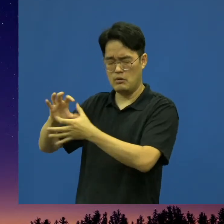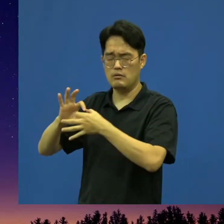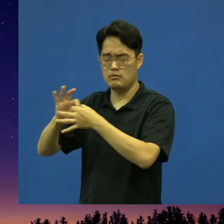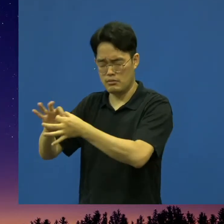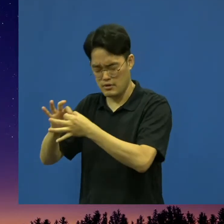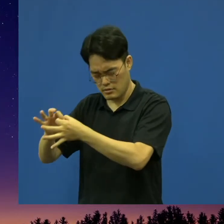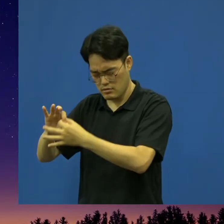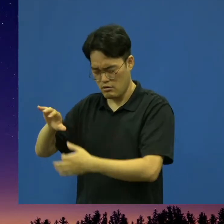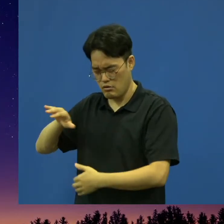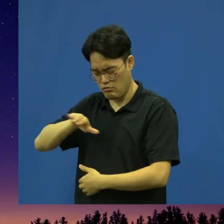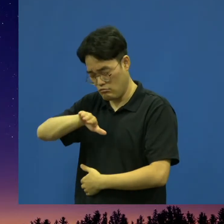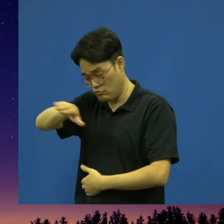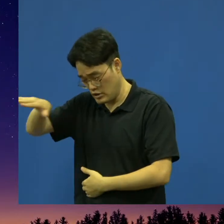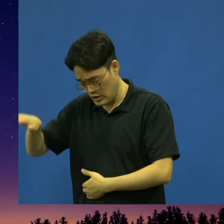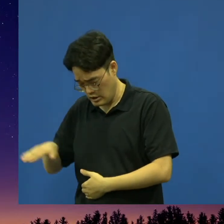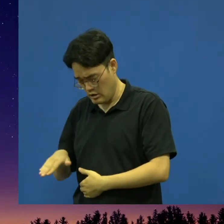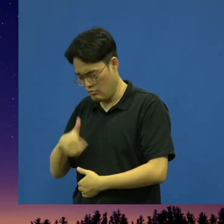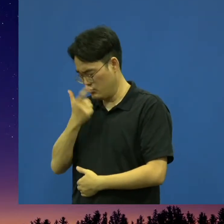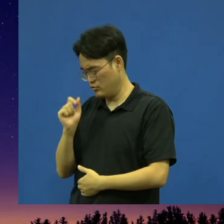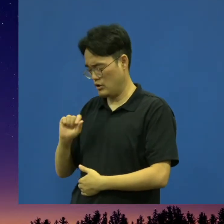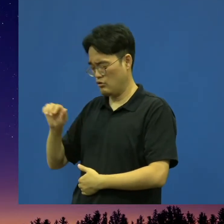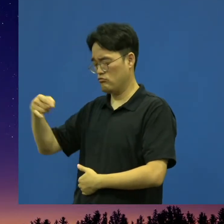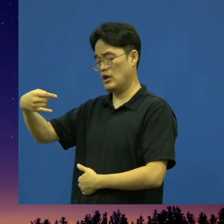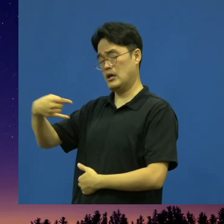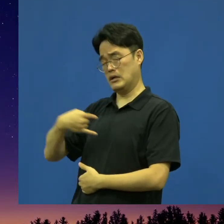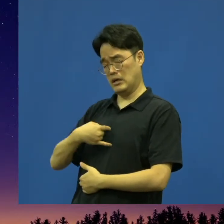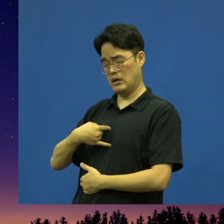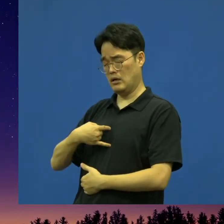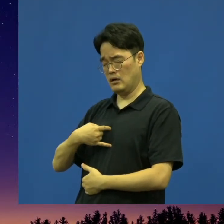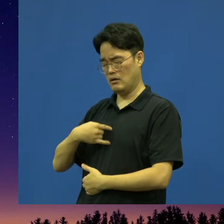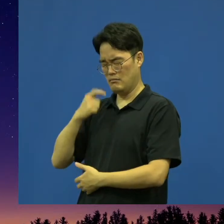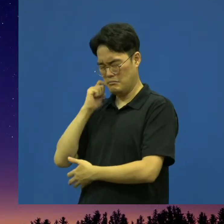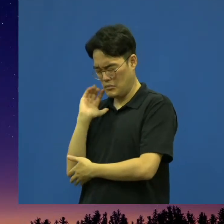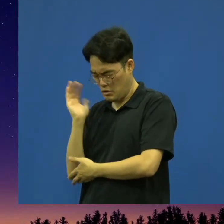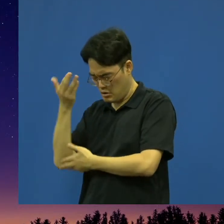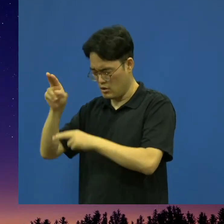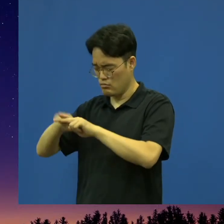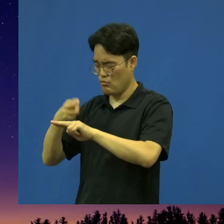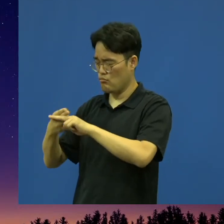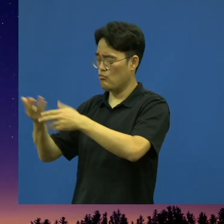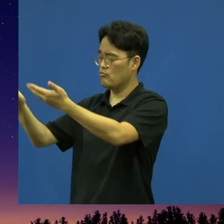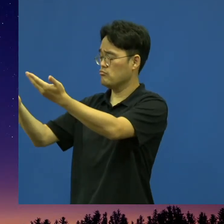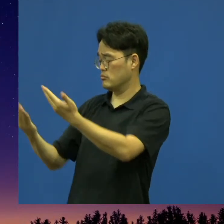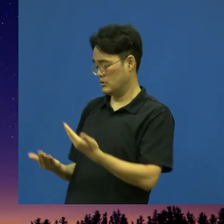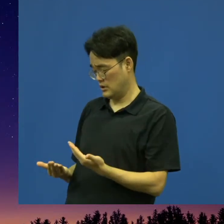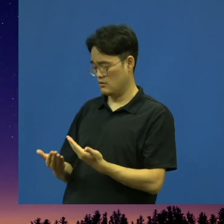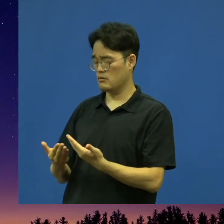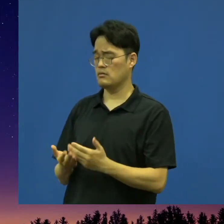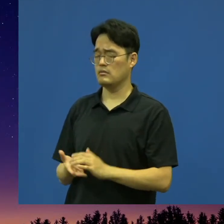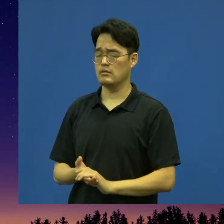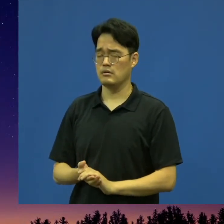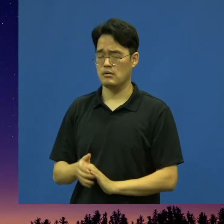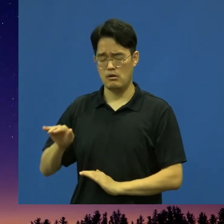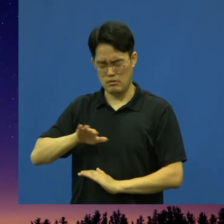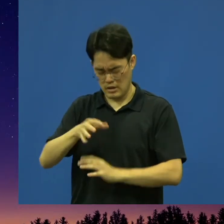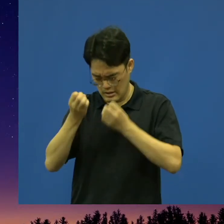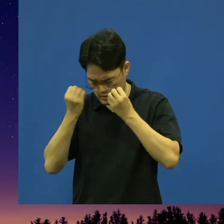허물 많은 저희들에게 너무나 영화롭게 선물로 주어져 있다는 것을